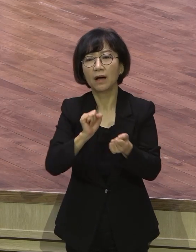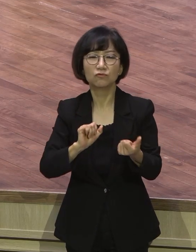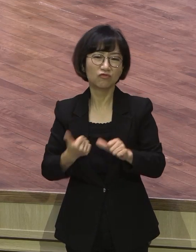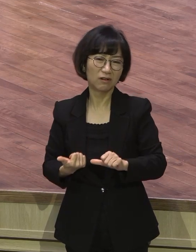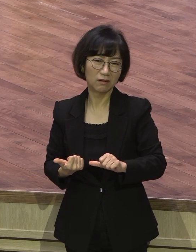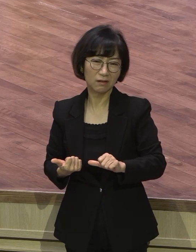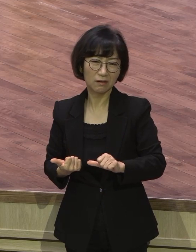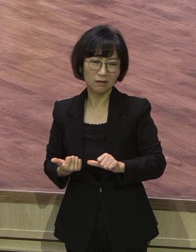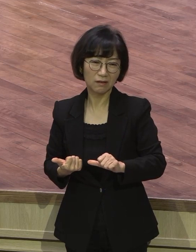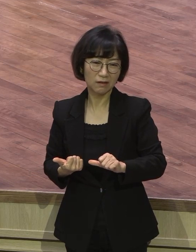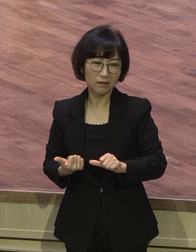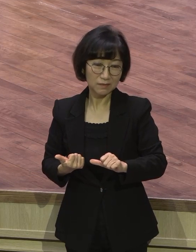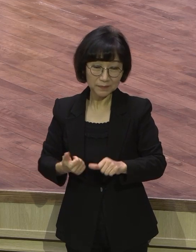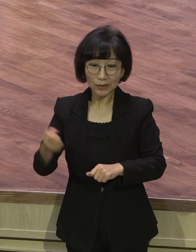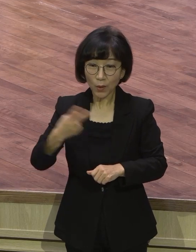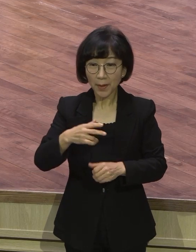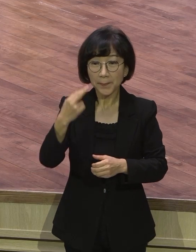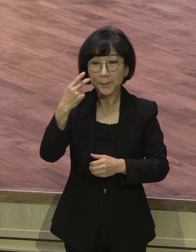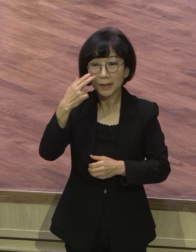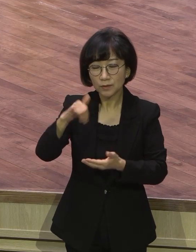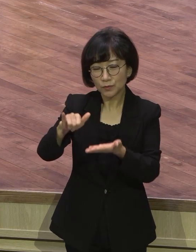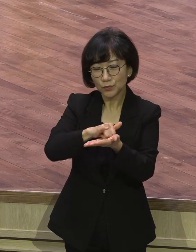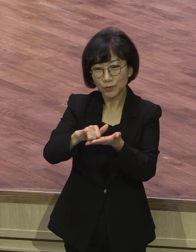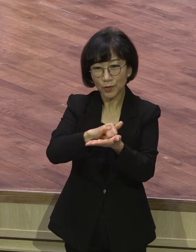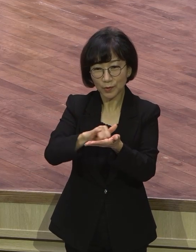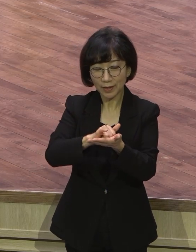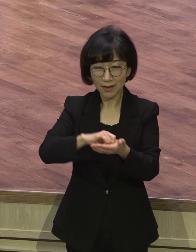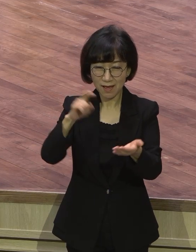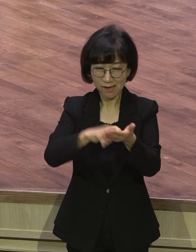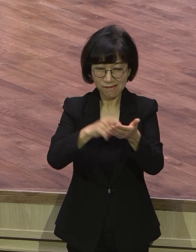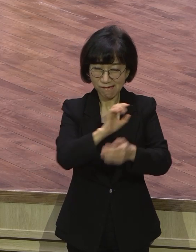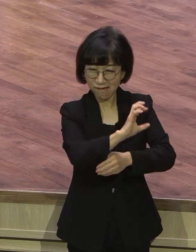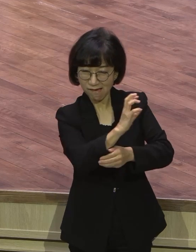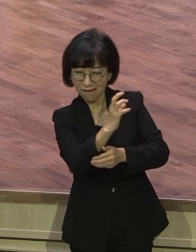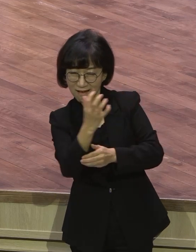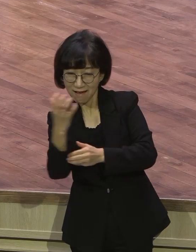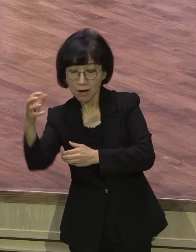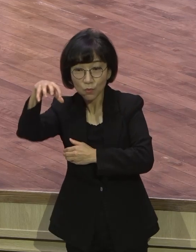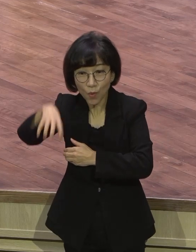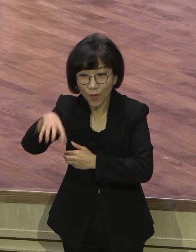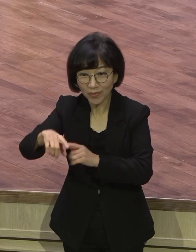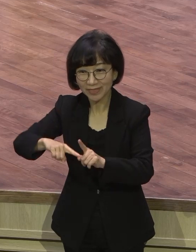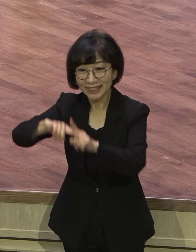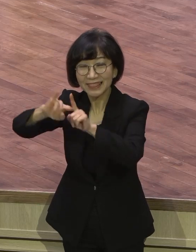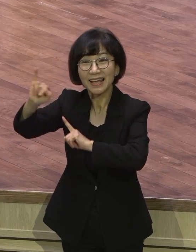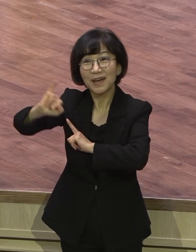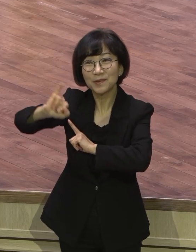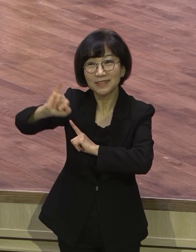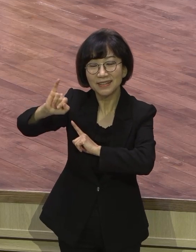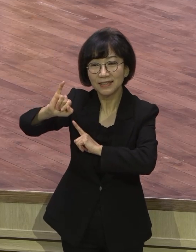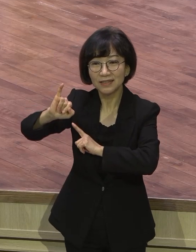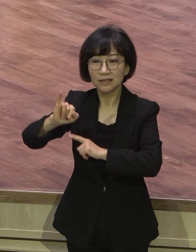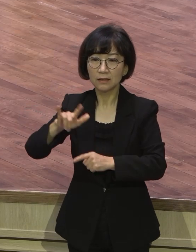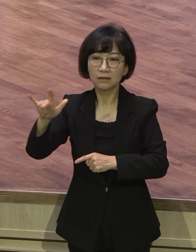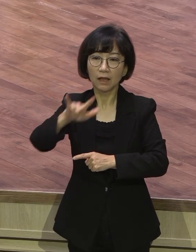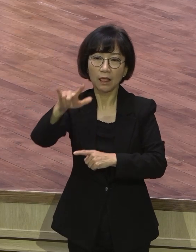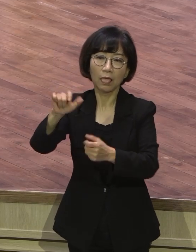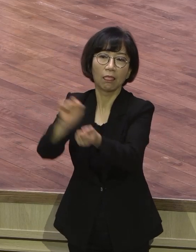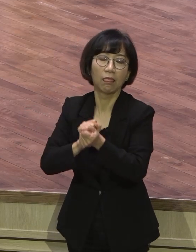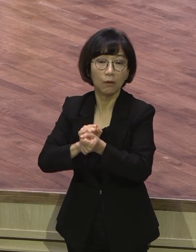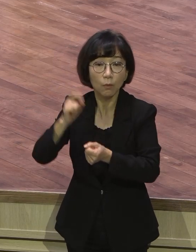미국 뉴욕의 한 환자실에서도 간호사가 코로나19에